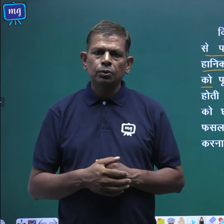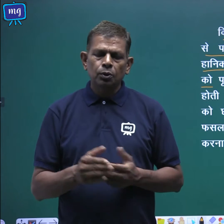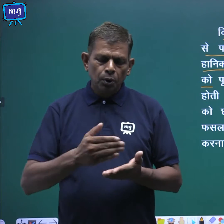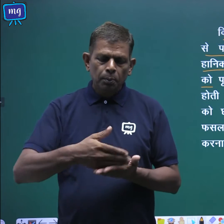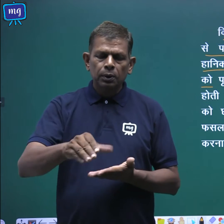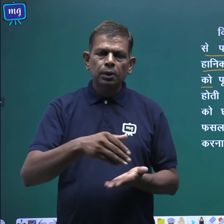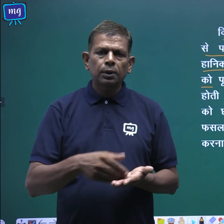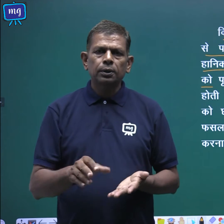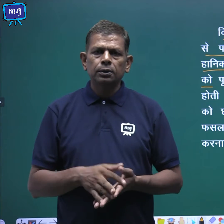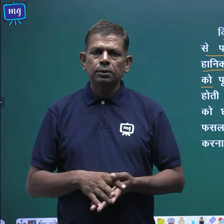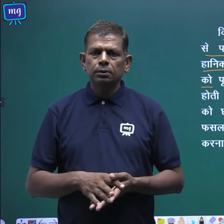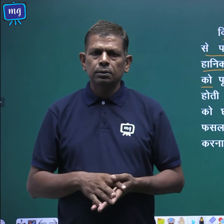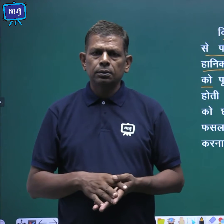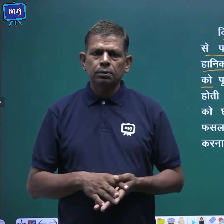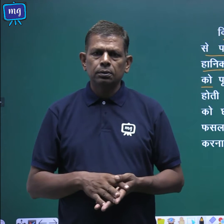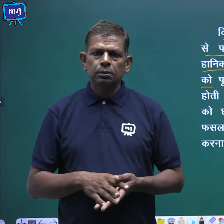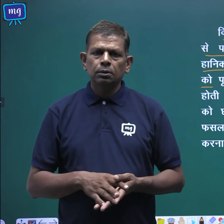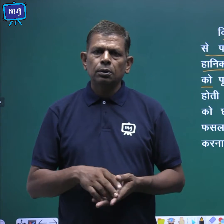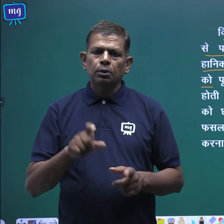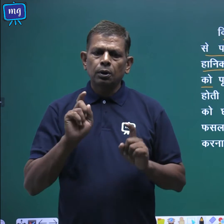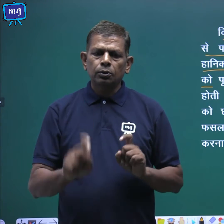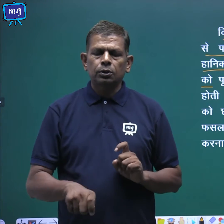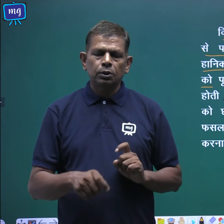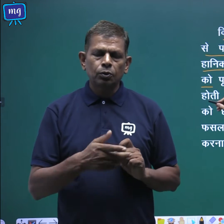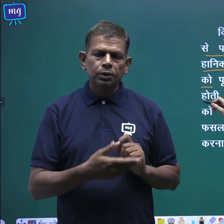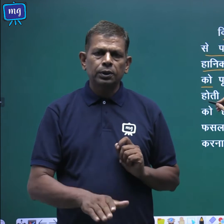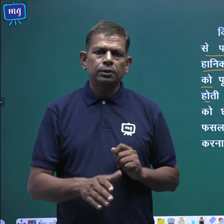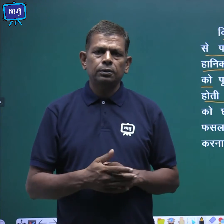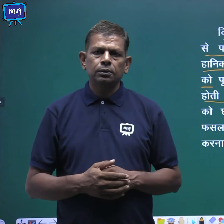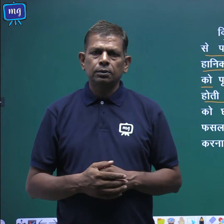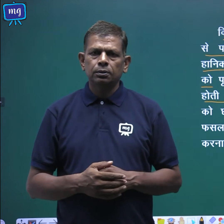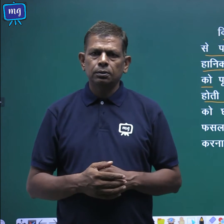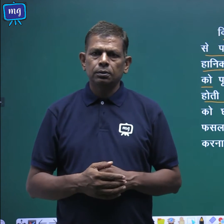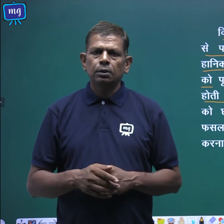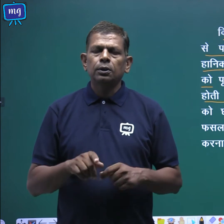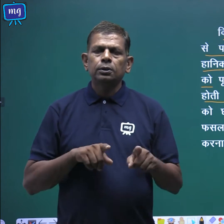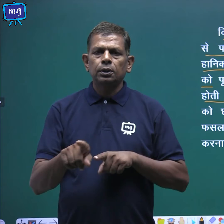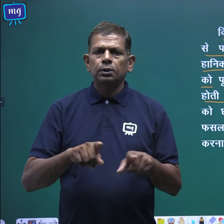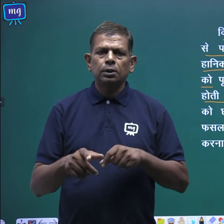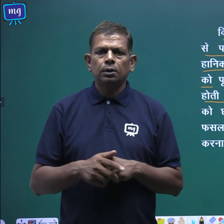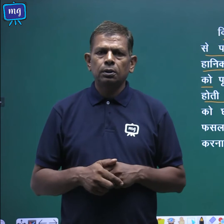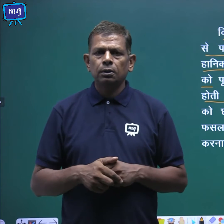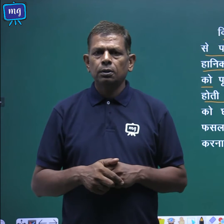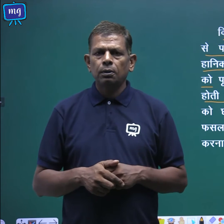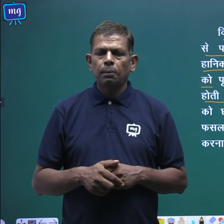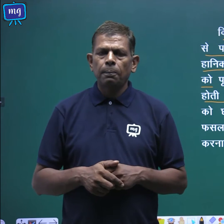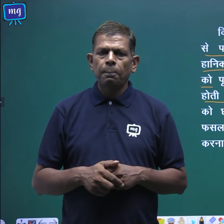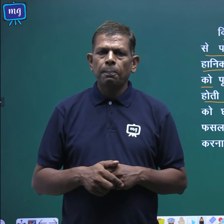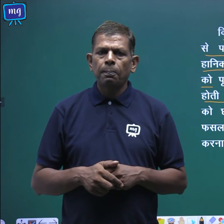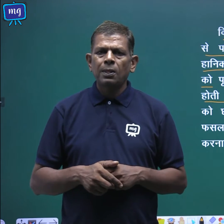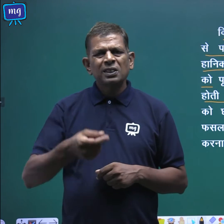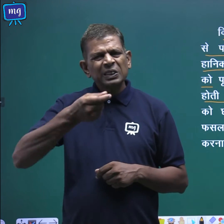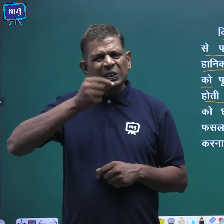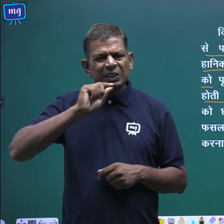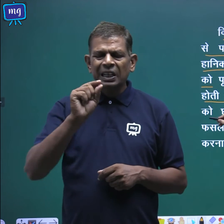पृथक करने की आवश्यकता होती है। जैसे चाय की पत्तियों